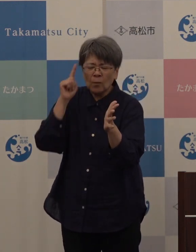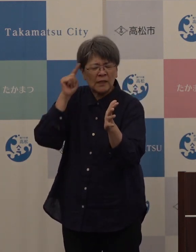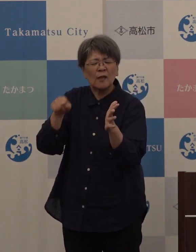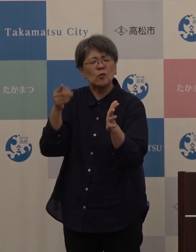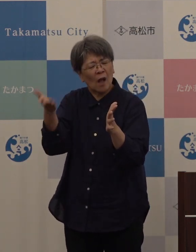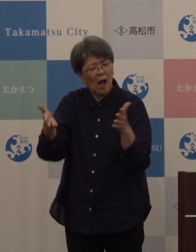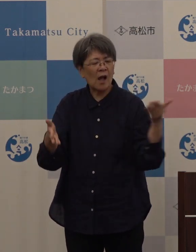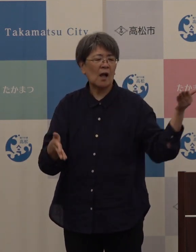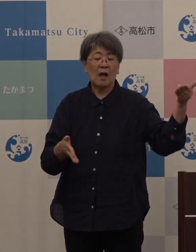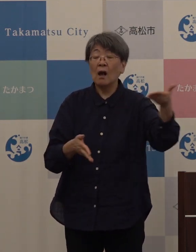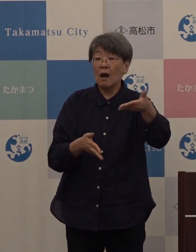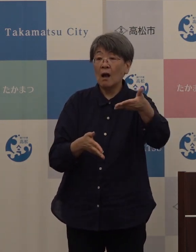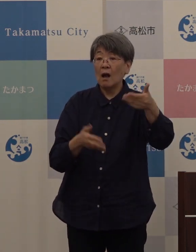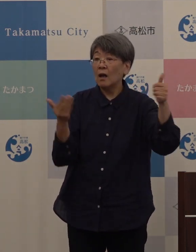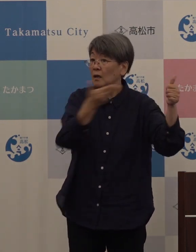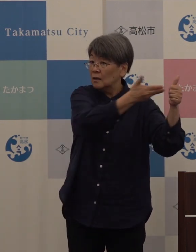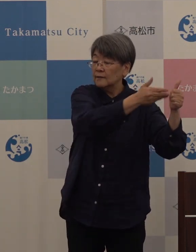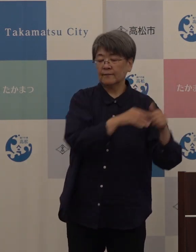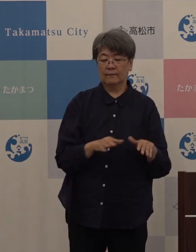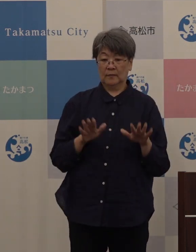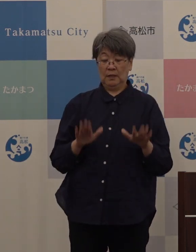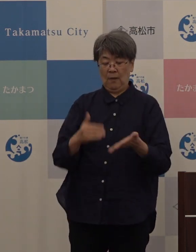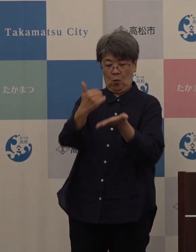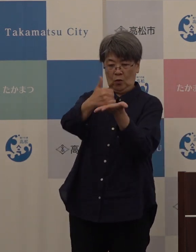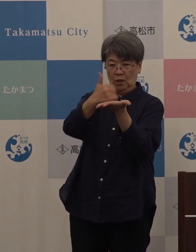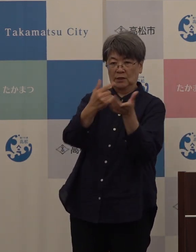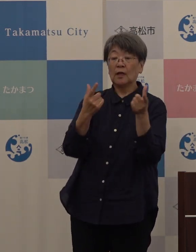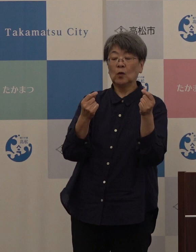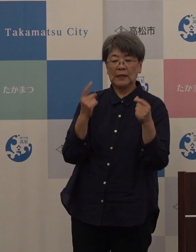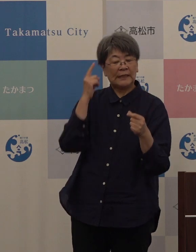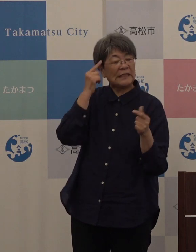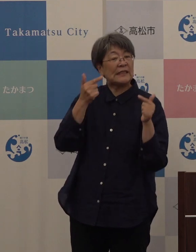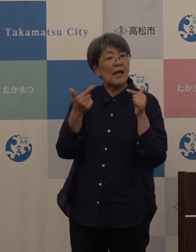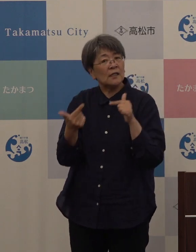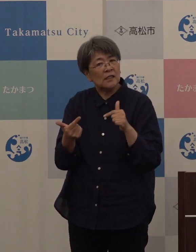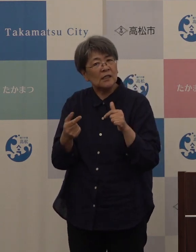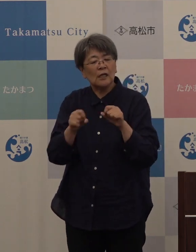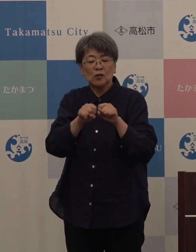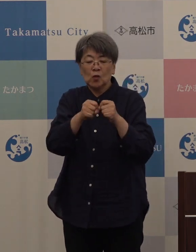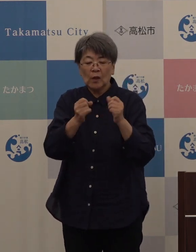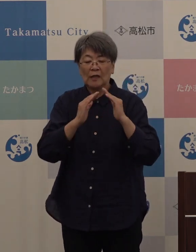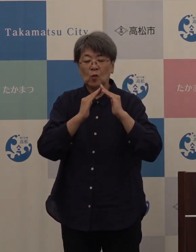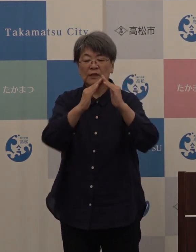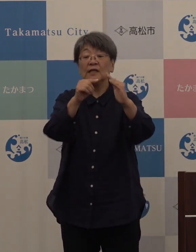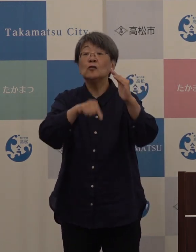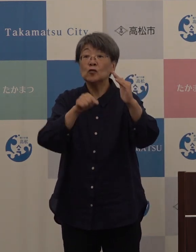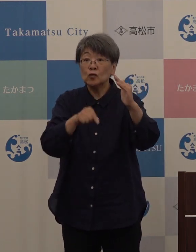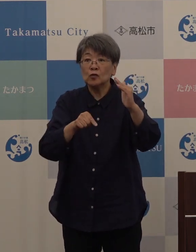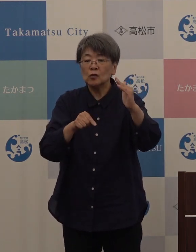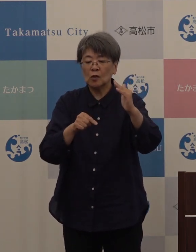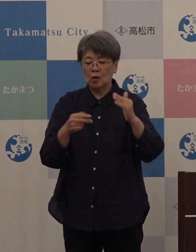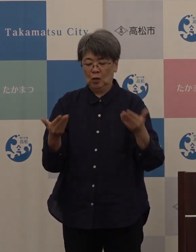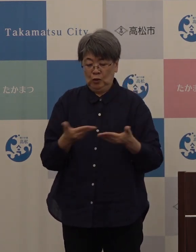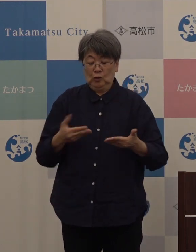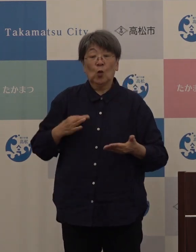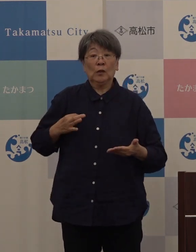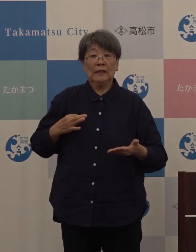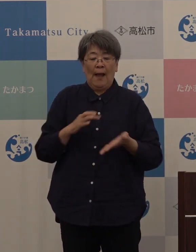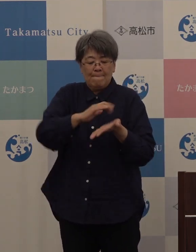。 はい、まあ、今お話がございましたように知的障害者施設におきまして職員の一斉退職